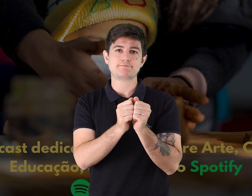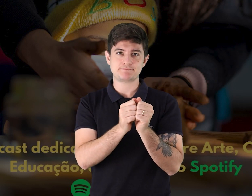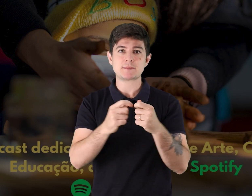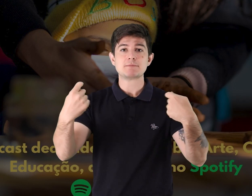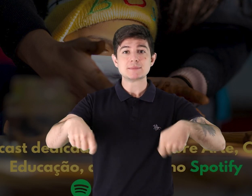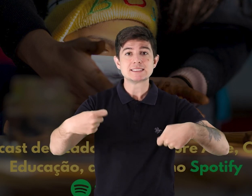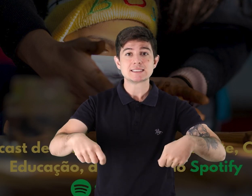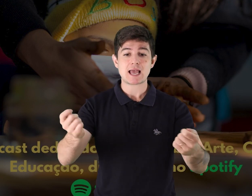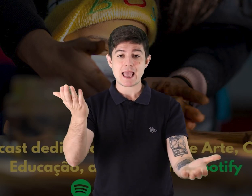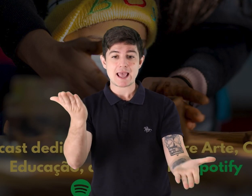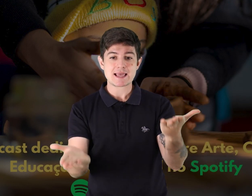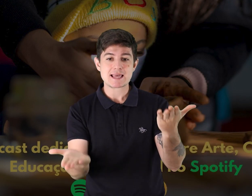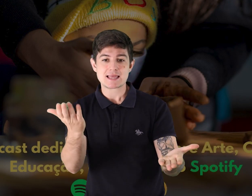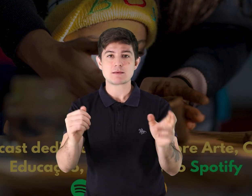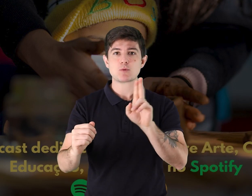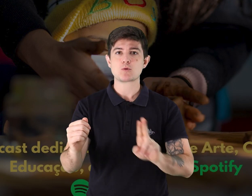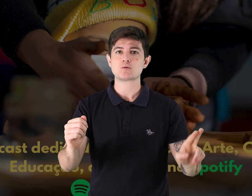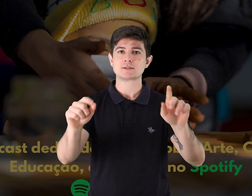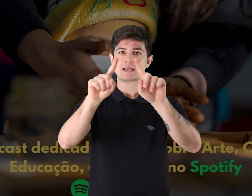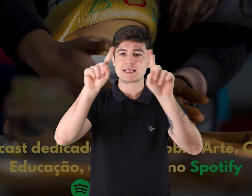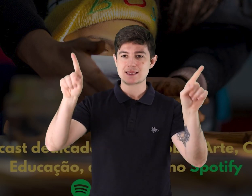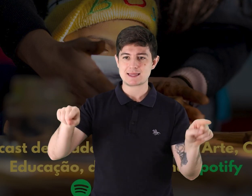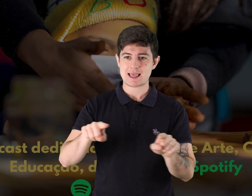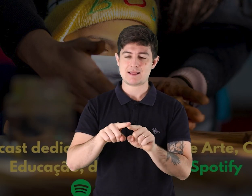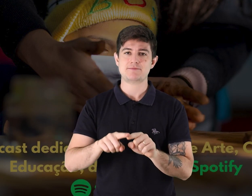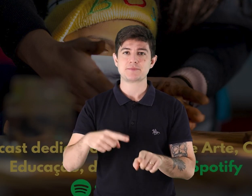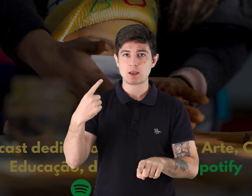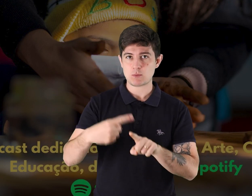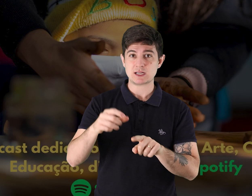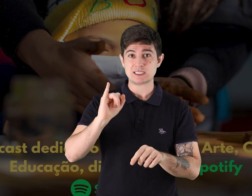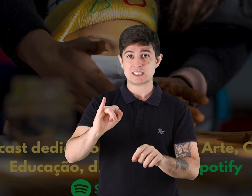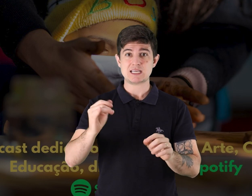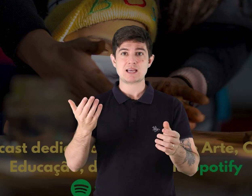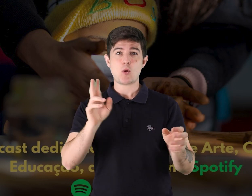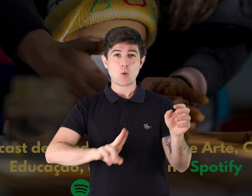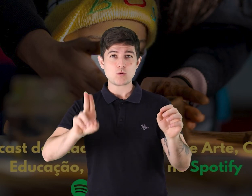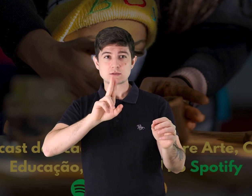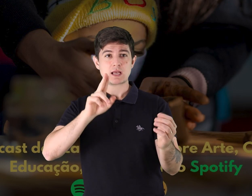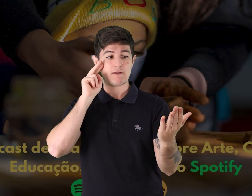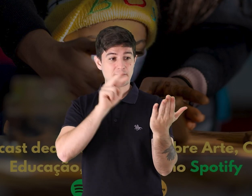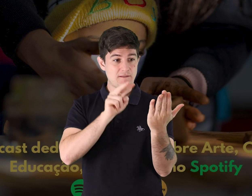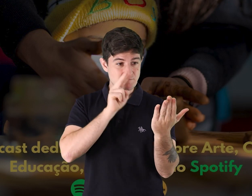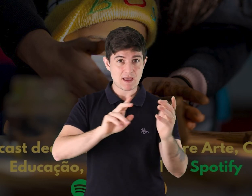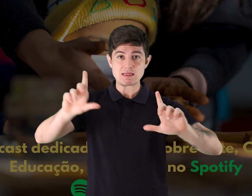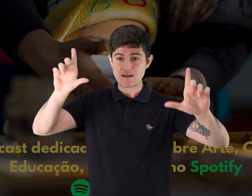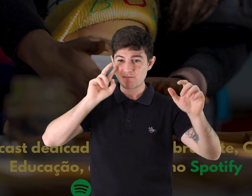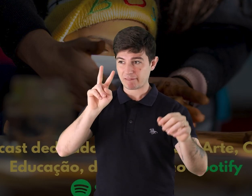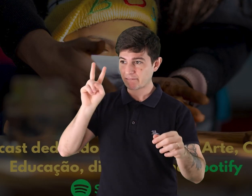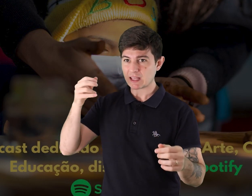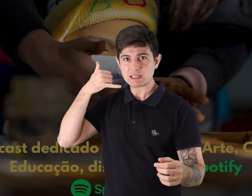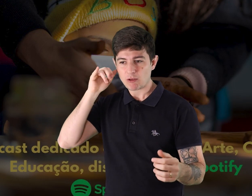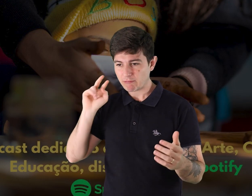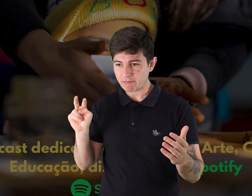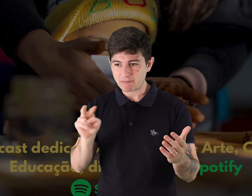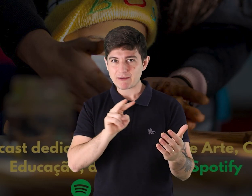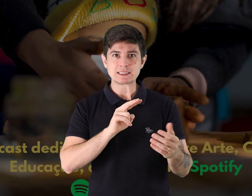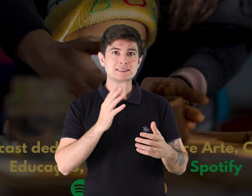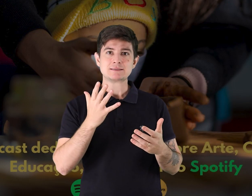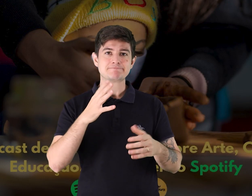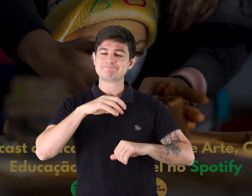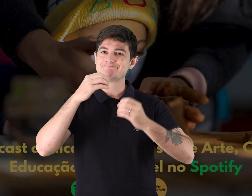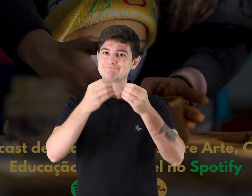responsabilidade, é o equilíbrio do uso dessas telas, né? Porque o excesso de telas, ele